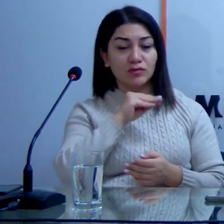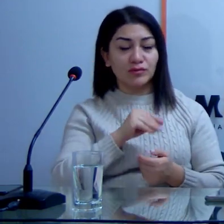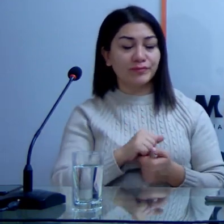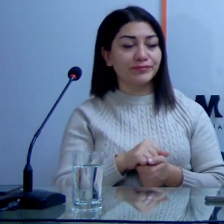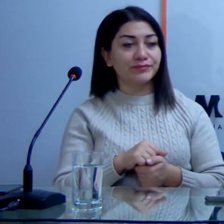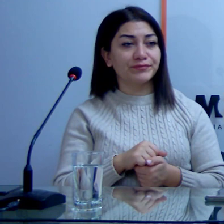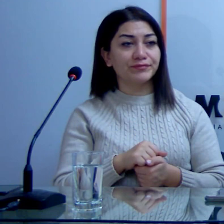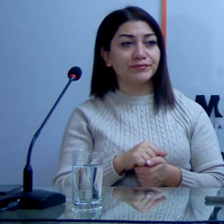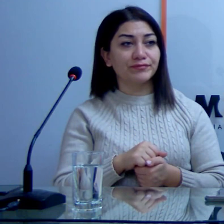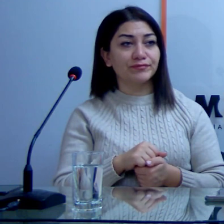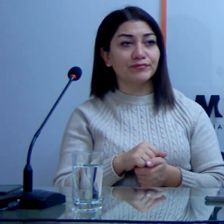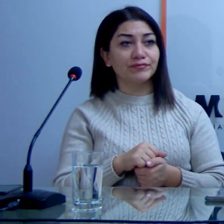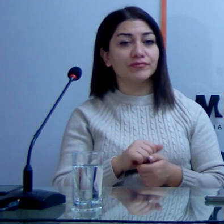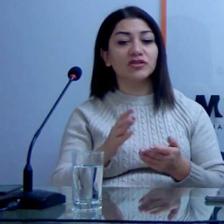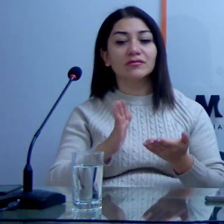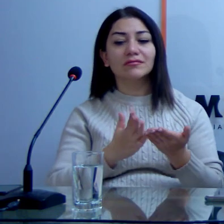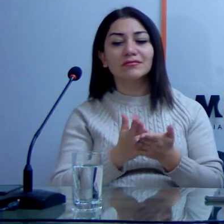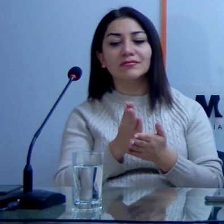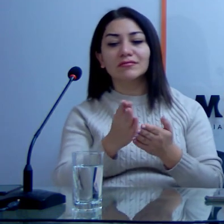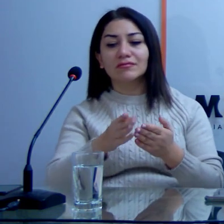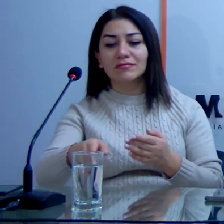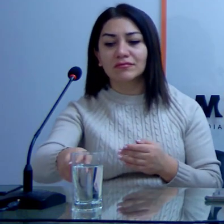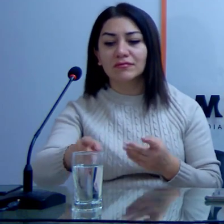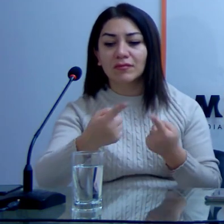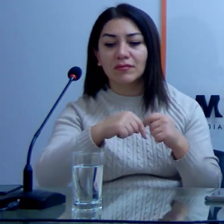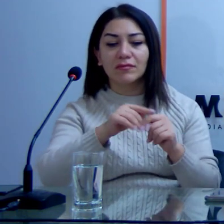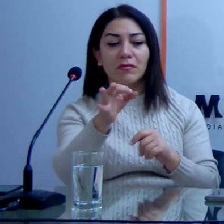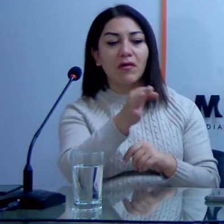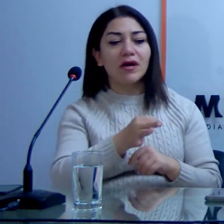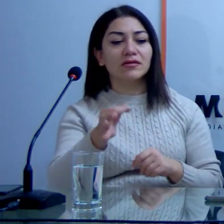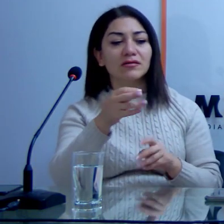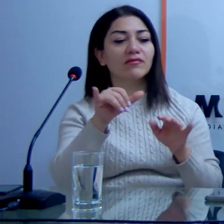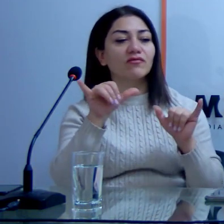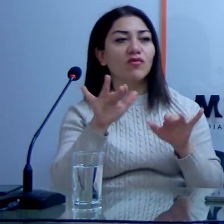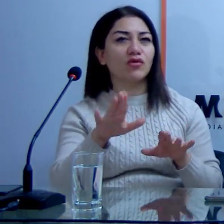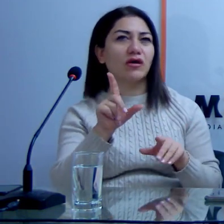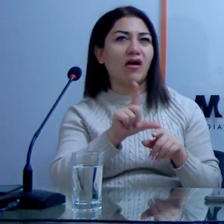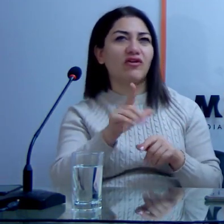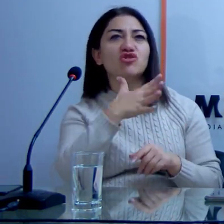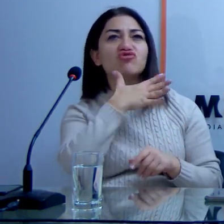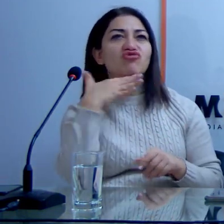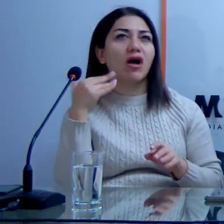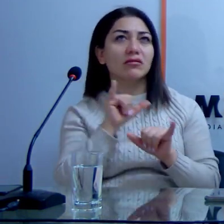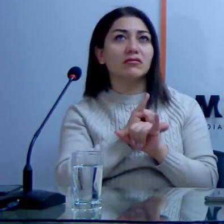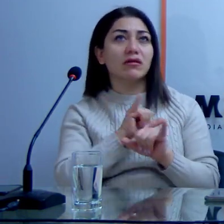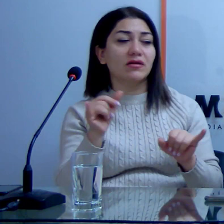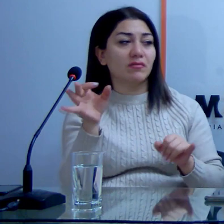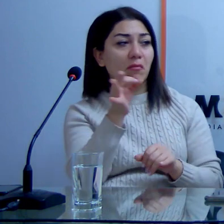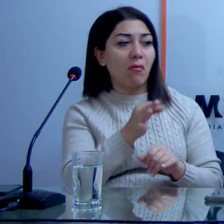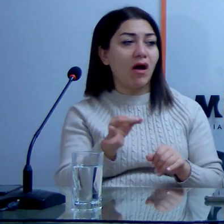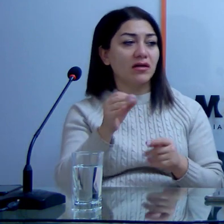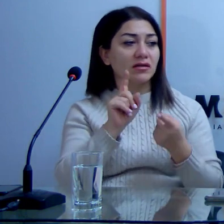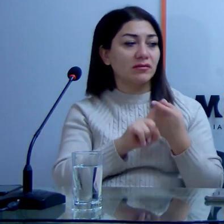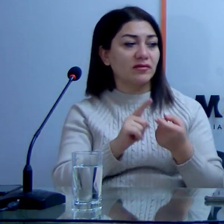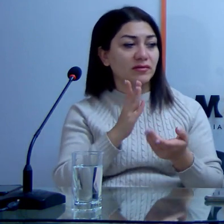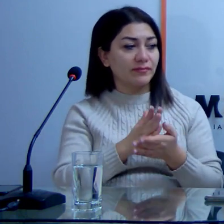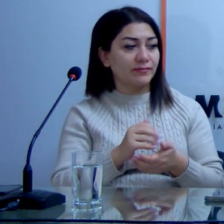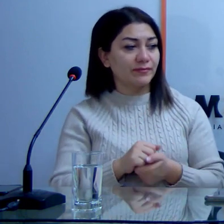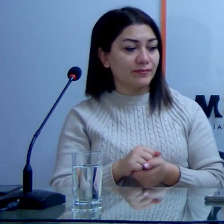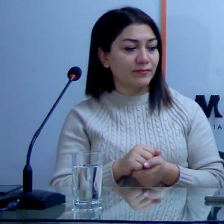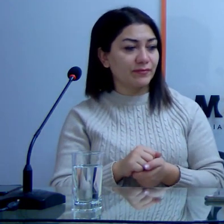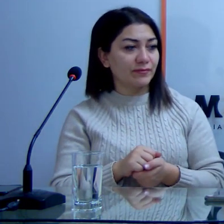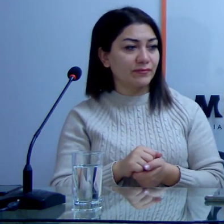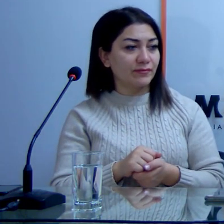դա կա աշխարհագրորեն որ հատվածներում է, որ հատկապես խոցելի են, հա, համարվում այդ առումով։ Այո, հիմա ես ավելի